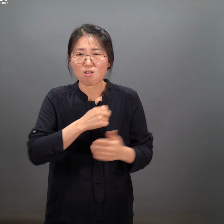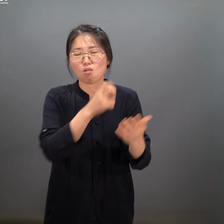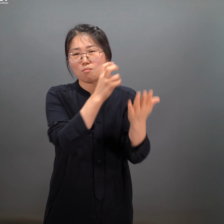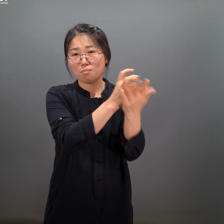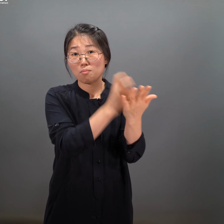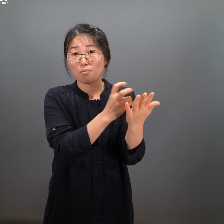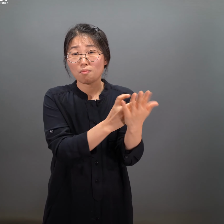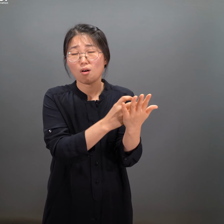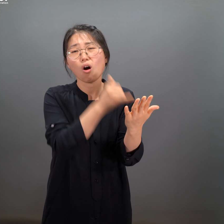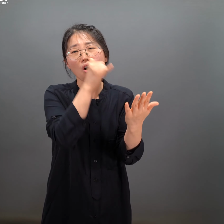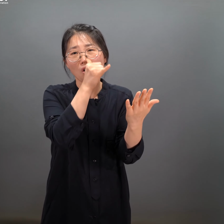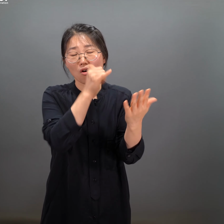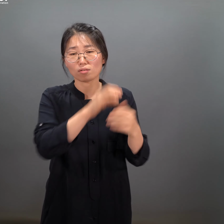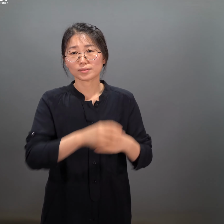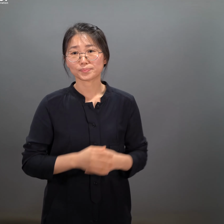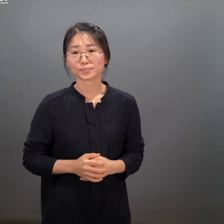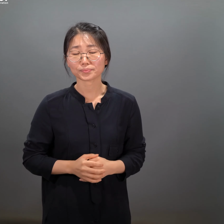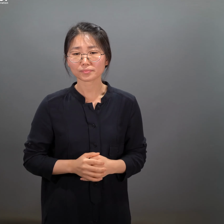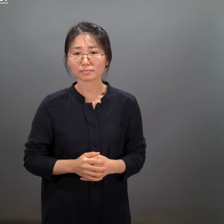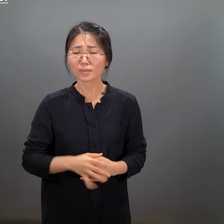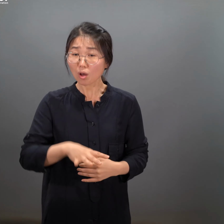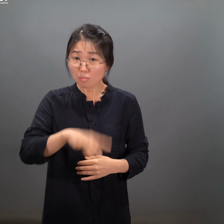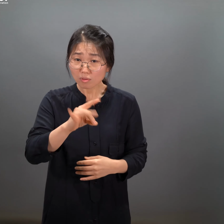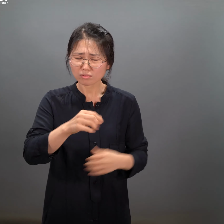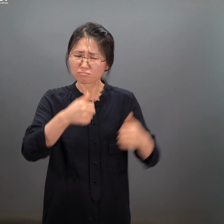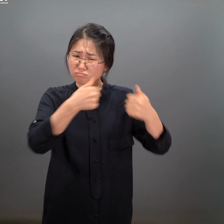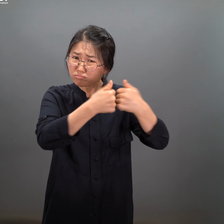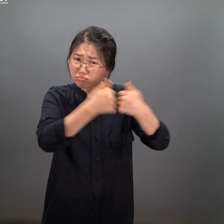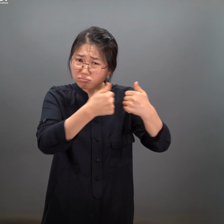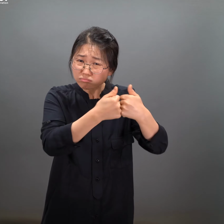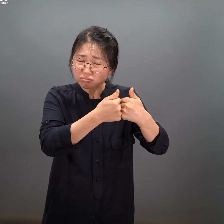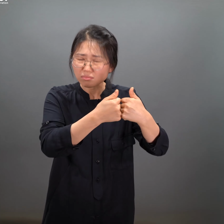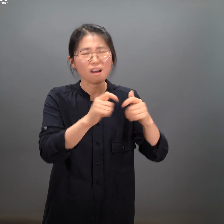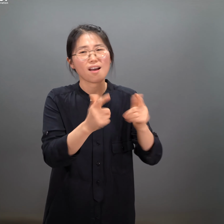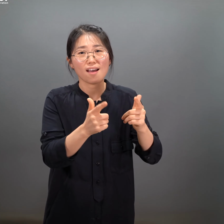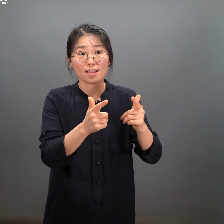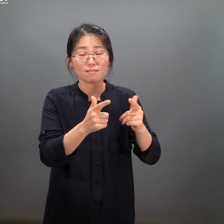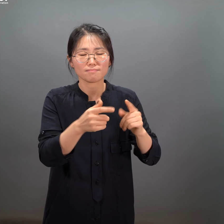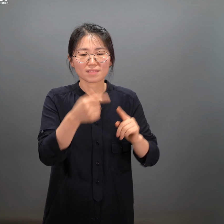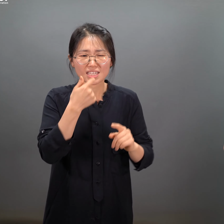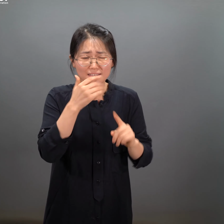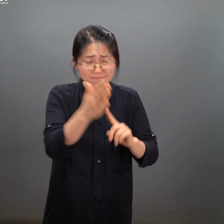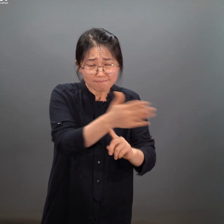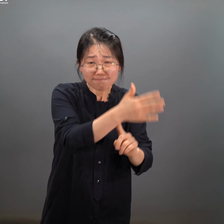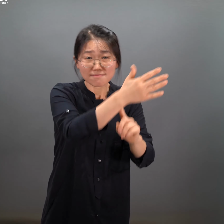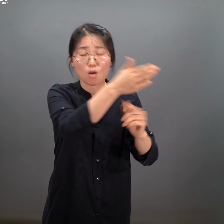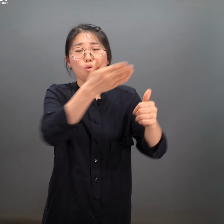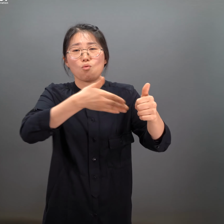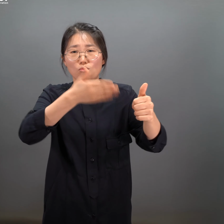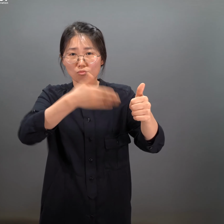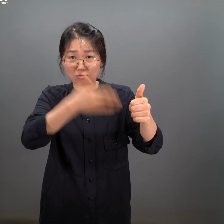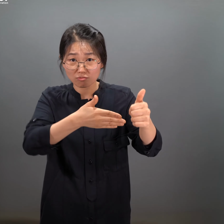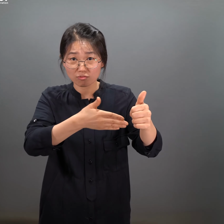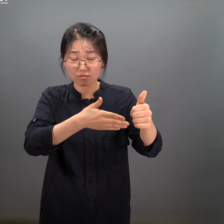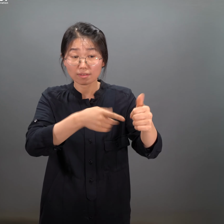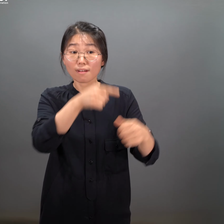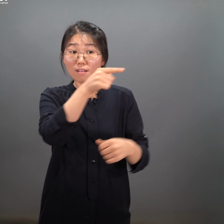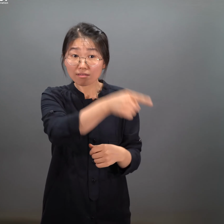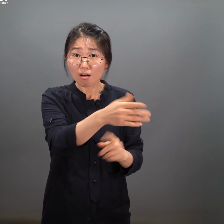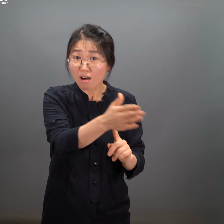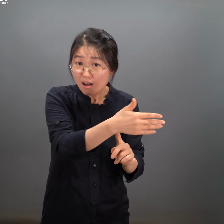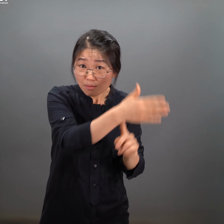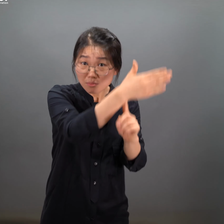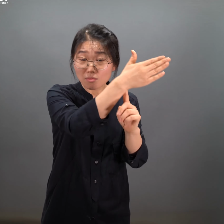제일 첫 번째는 먼저 무력이 아니라 항복할 것을 권유해요. 그리고 두 번째, 권유에 따라서